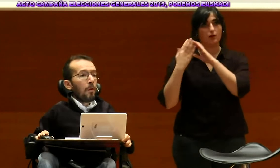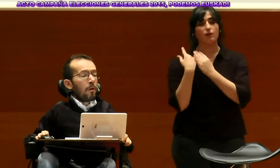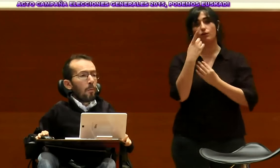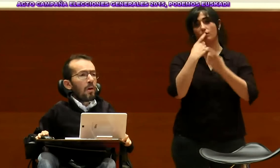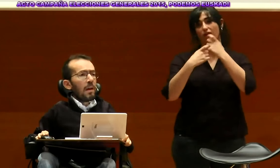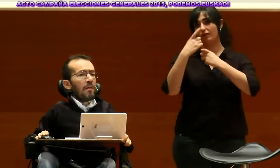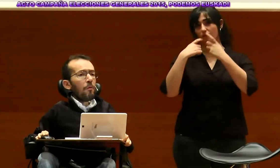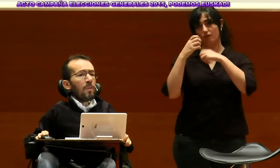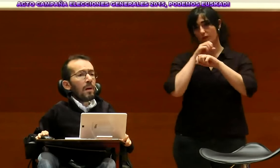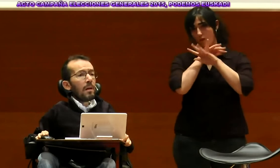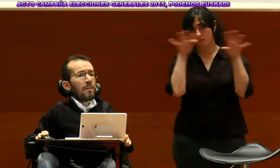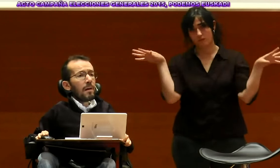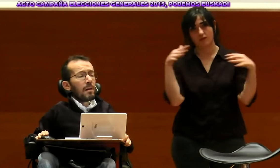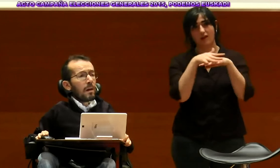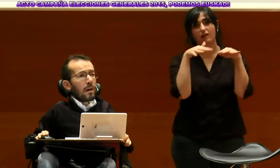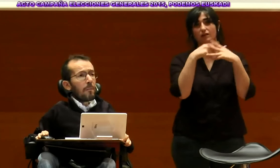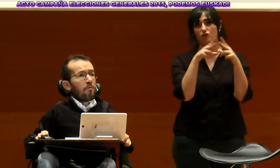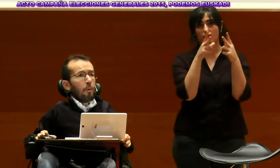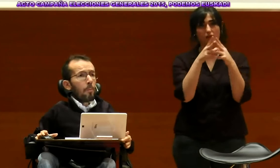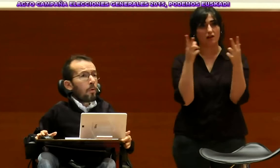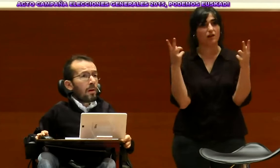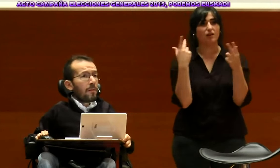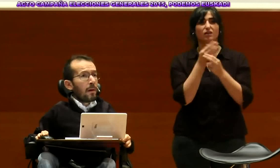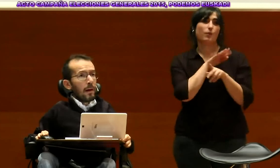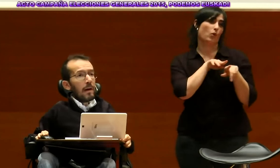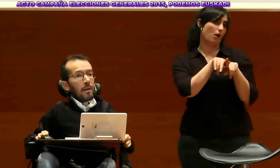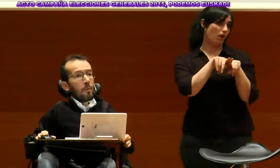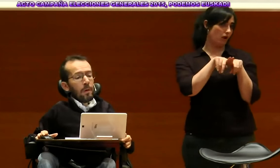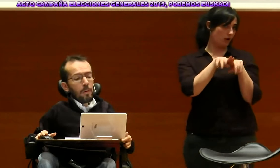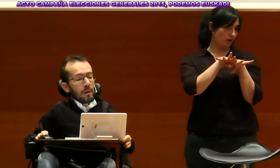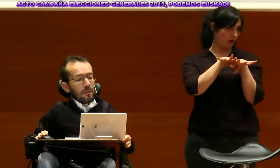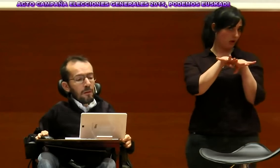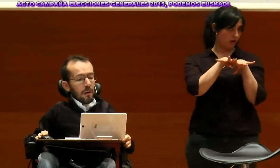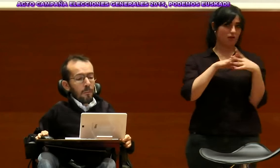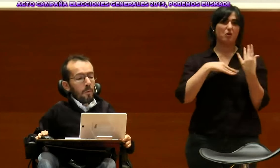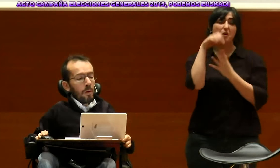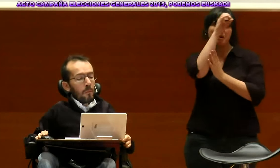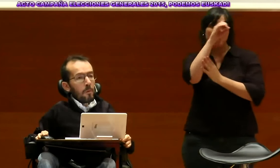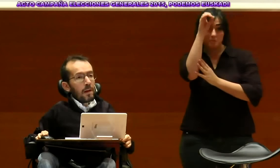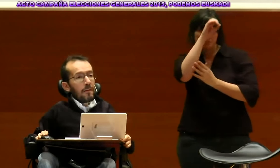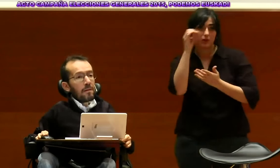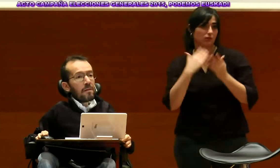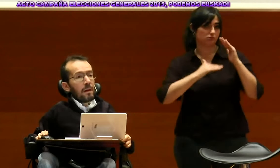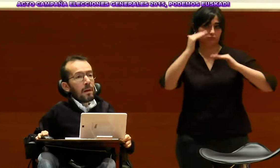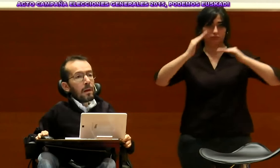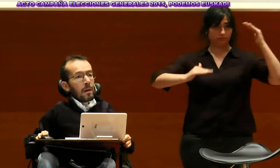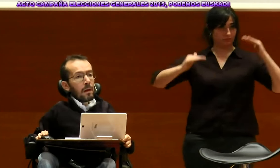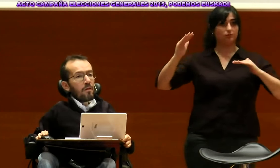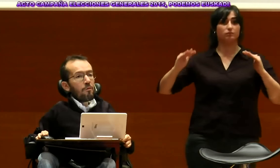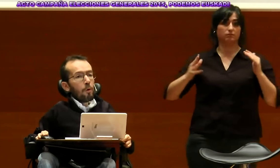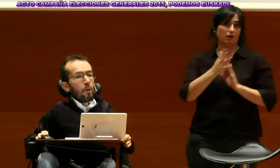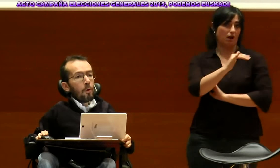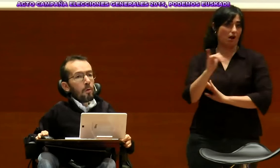información por las redes sociales, hay muchos rumores, hay opiniones muy, muy variadas